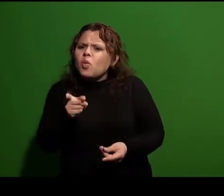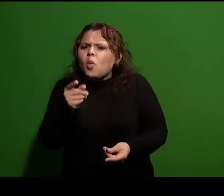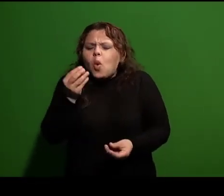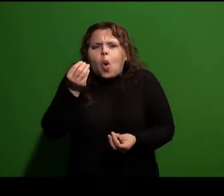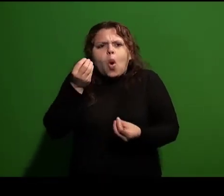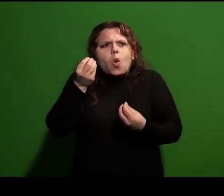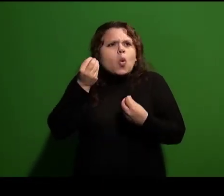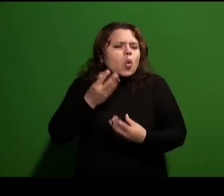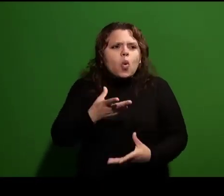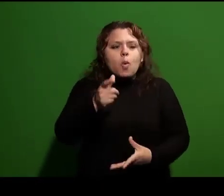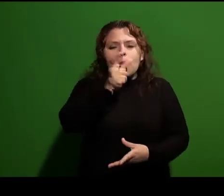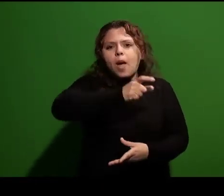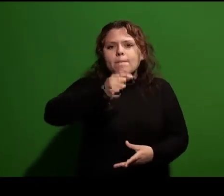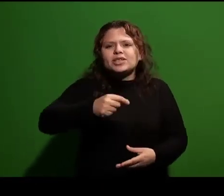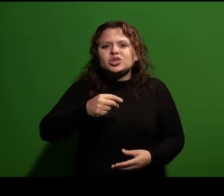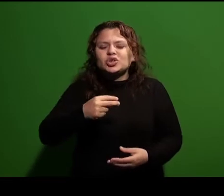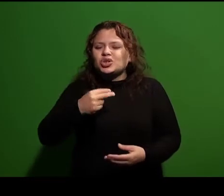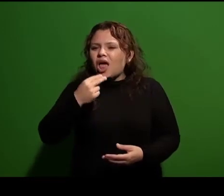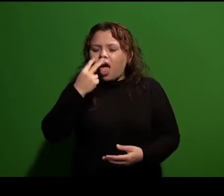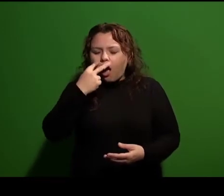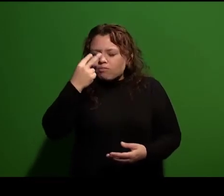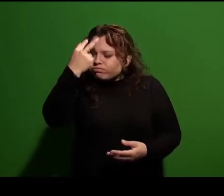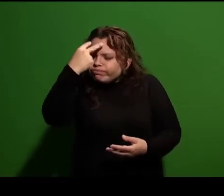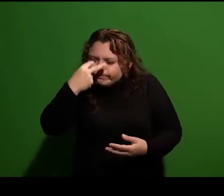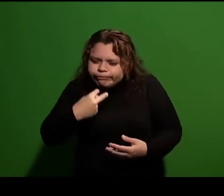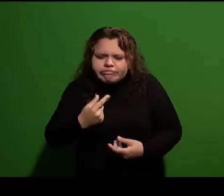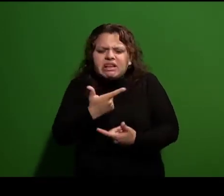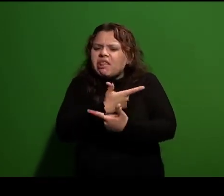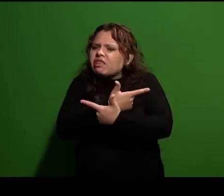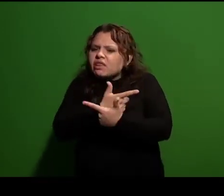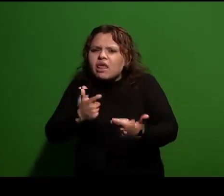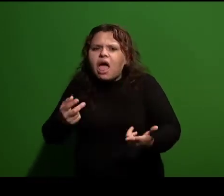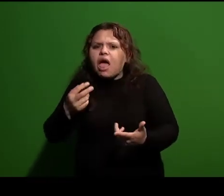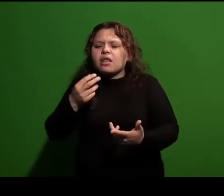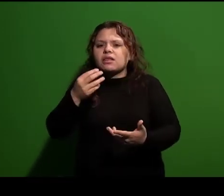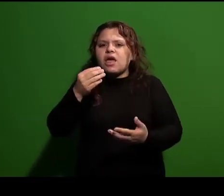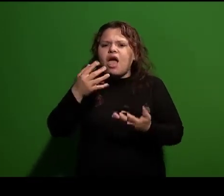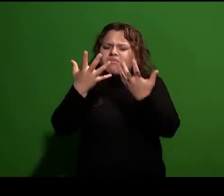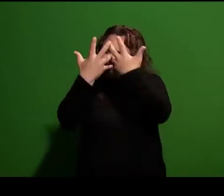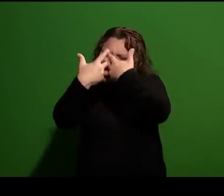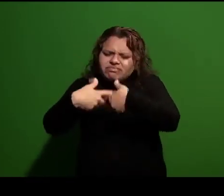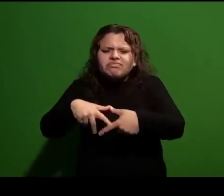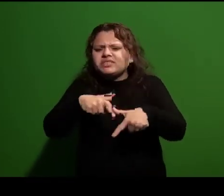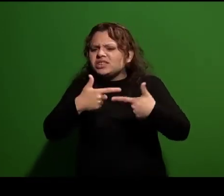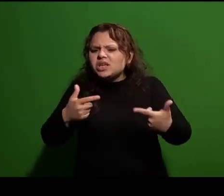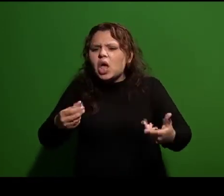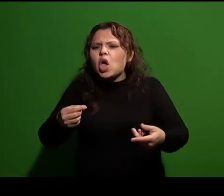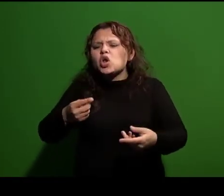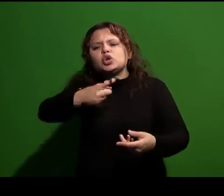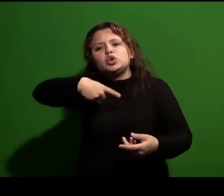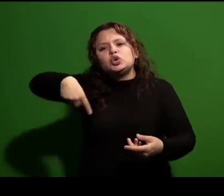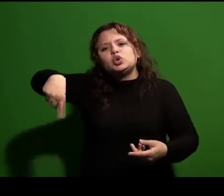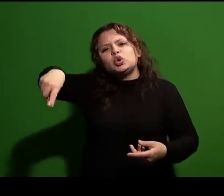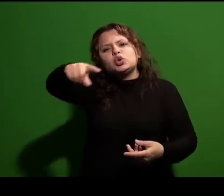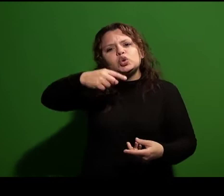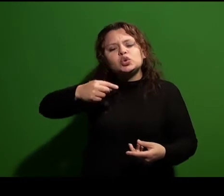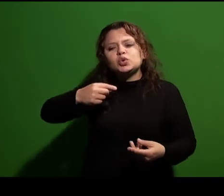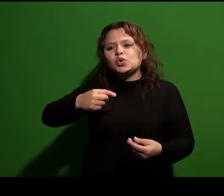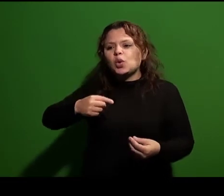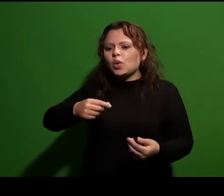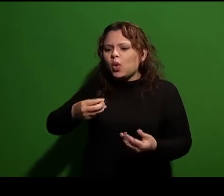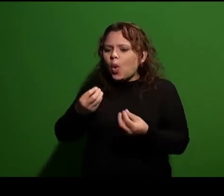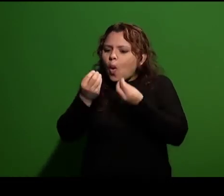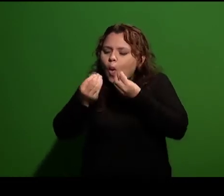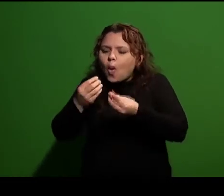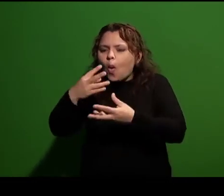que la gente puede estar tan ciega a su verdadera condición espiritual? ¿De qué maneras podríamos nosotros ser ciegos con respecto a